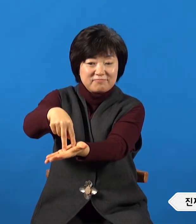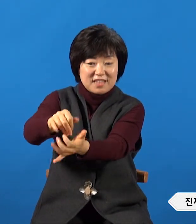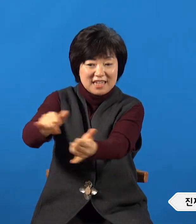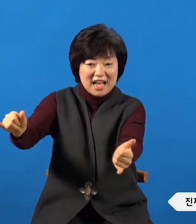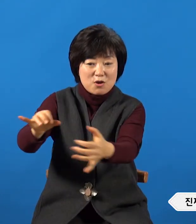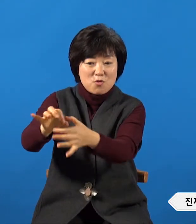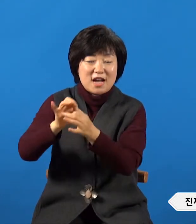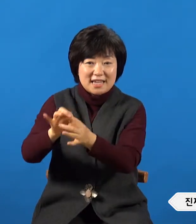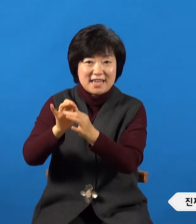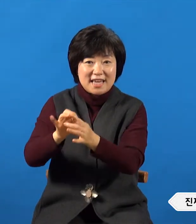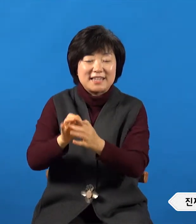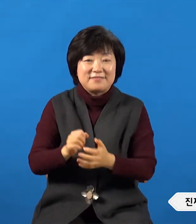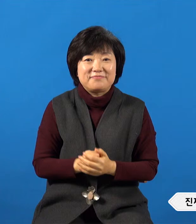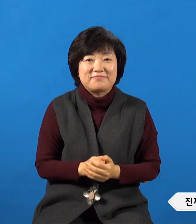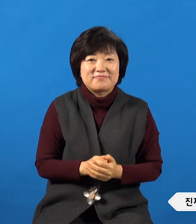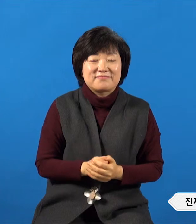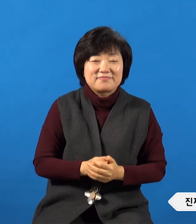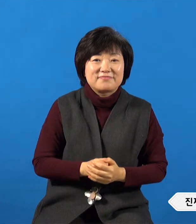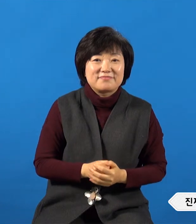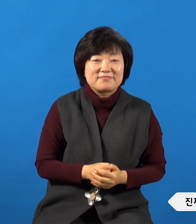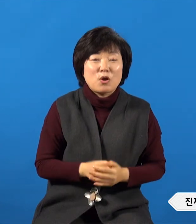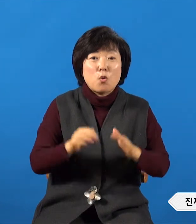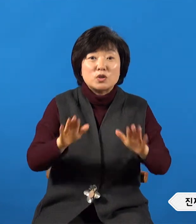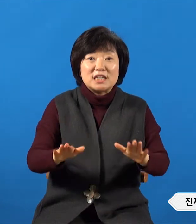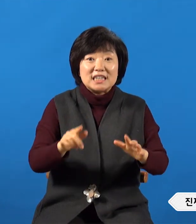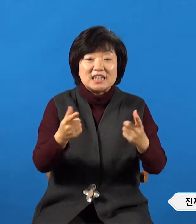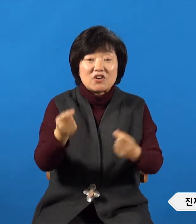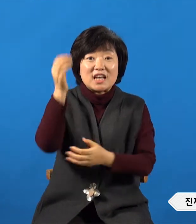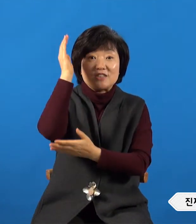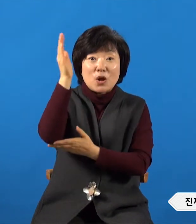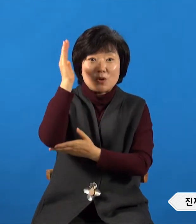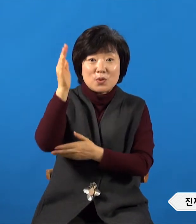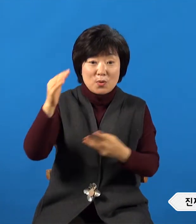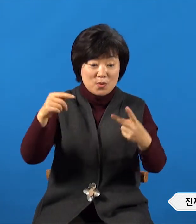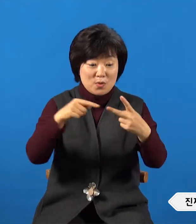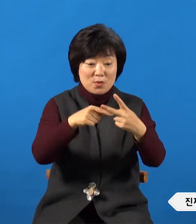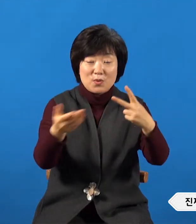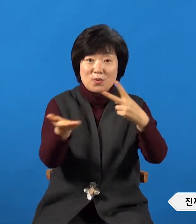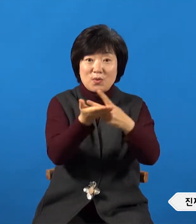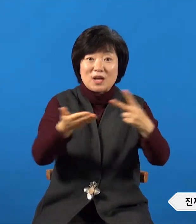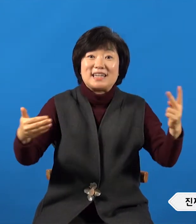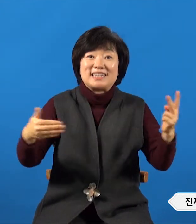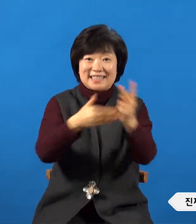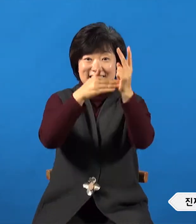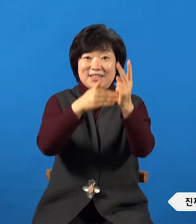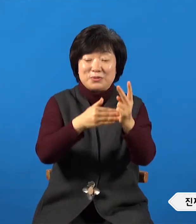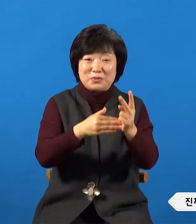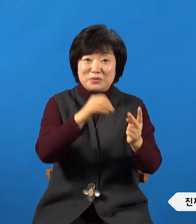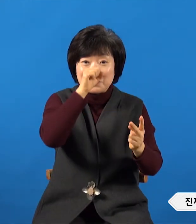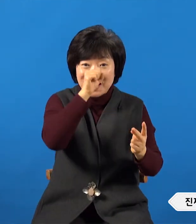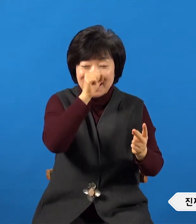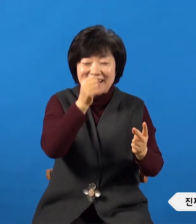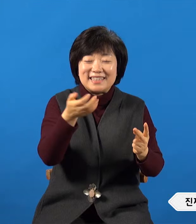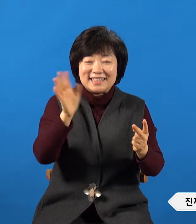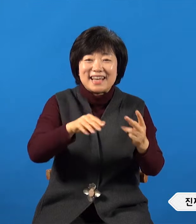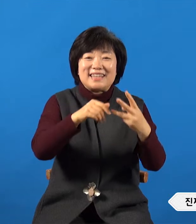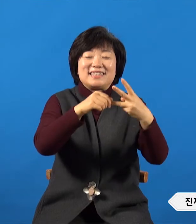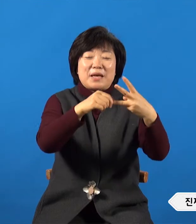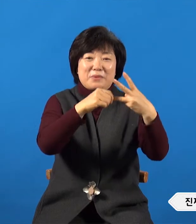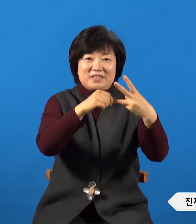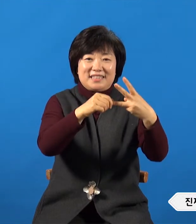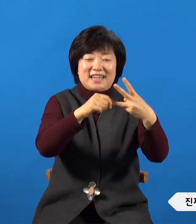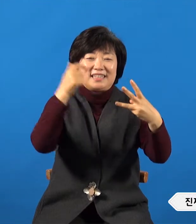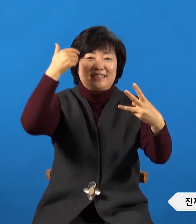모습을 봅니다. 자, 오늘 이렇게 설교 끝나도 참 좋습니다. 그런데